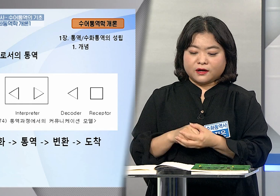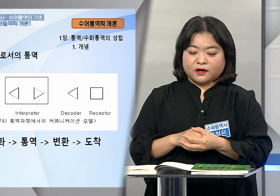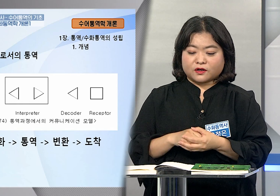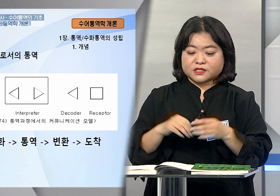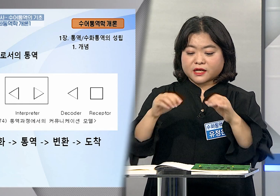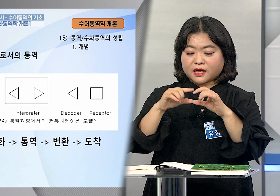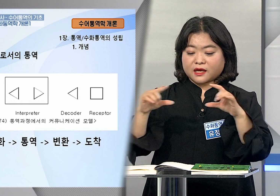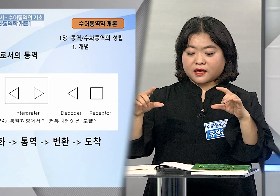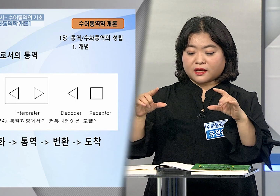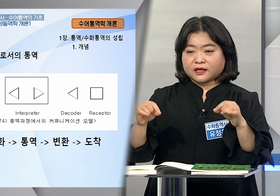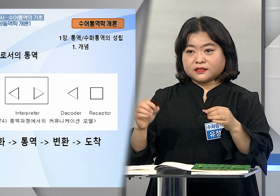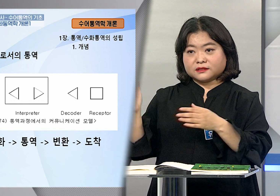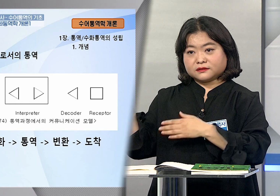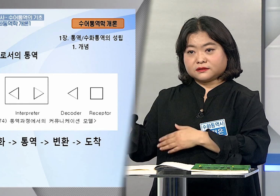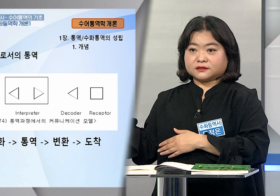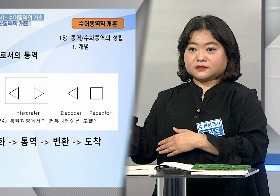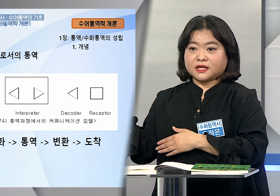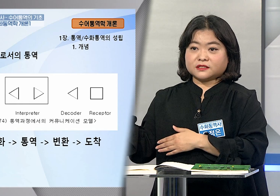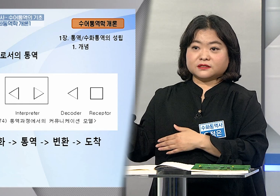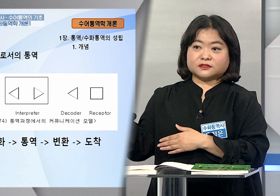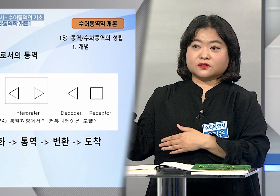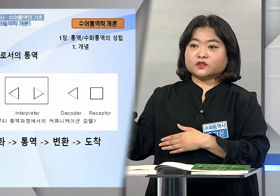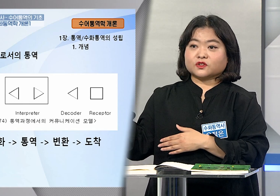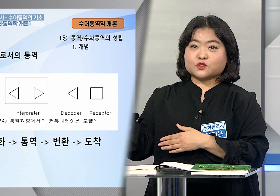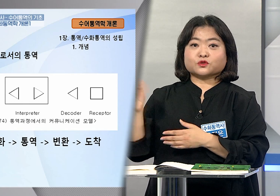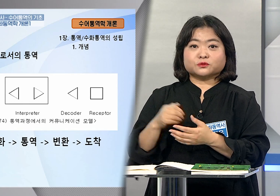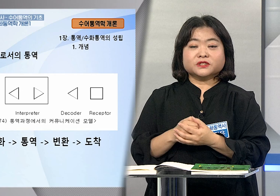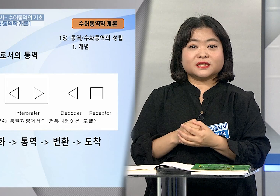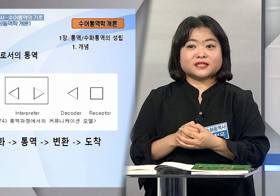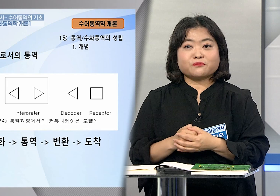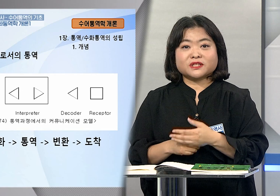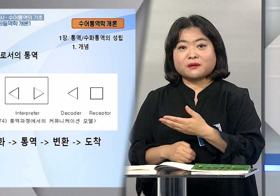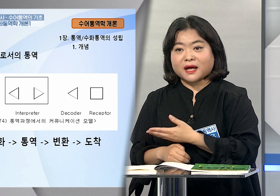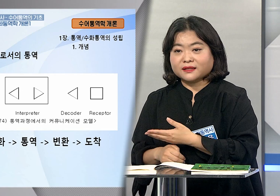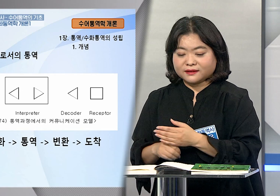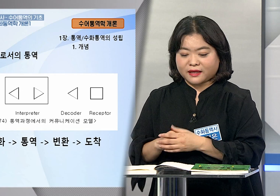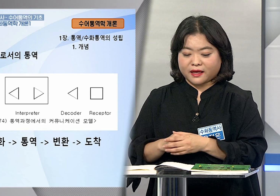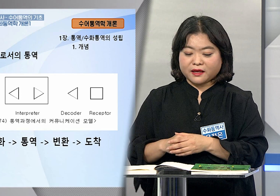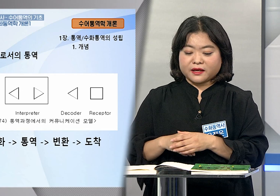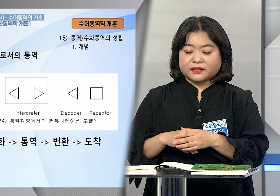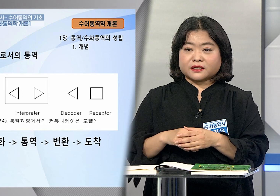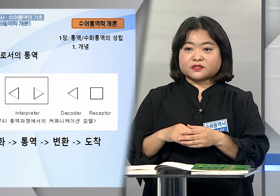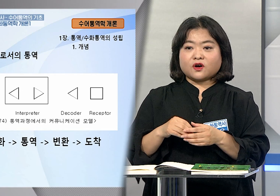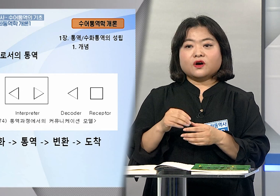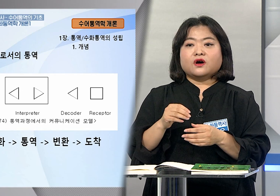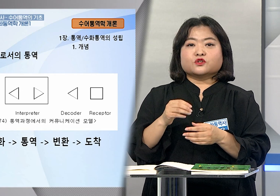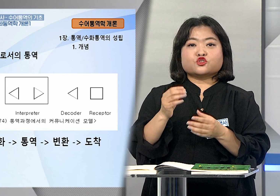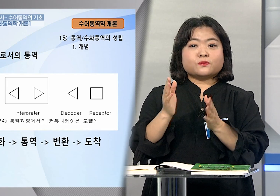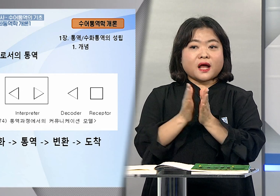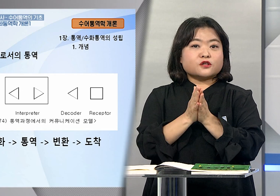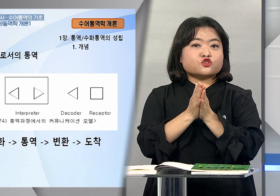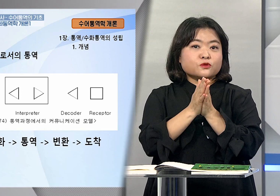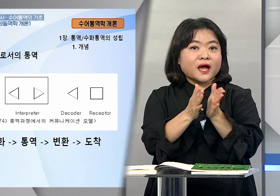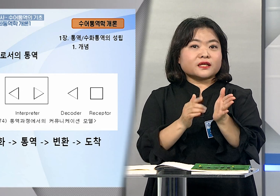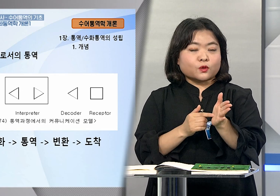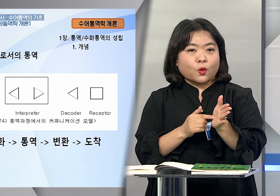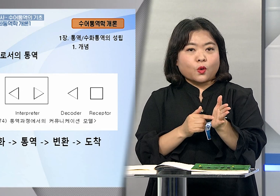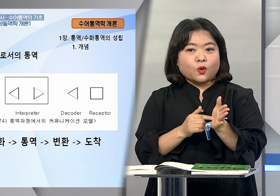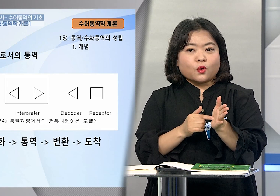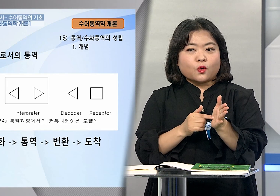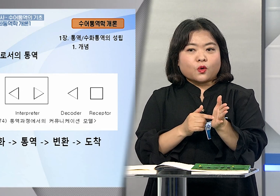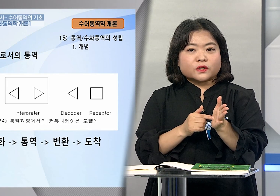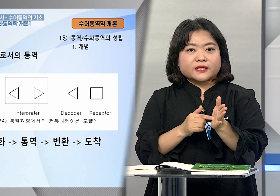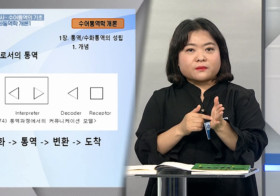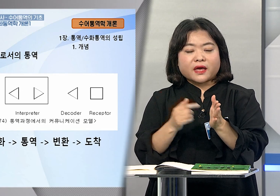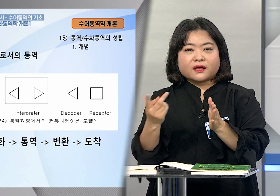도식이고요. 책에 있는 사진을 넣었더니 조금 흐리긴 합니다만, 네. 그래서 출발이